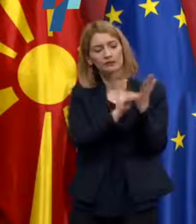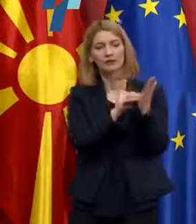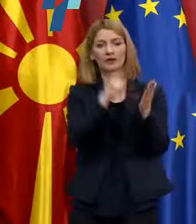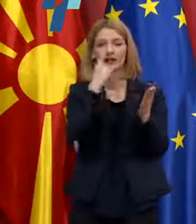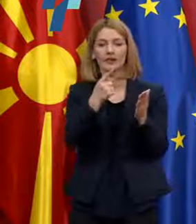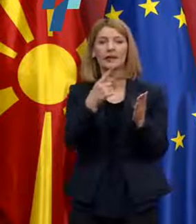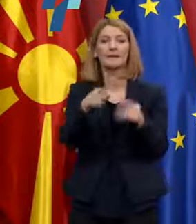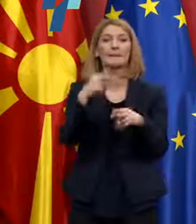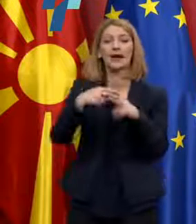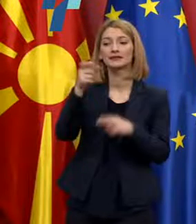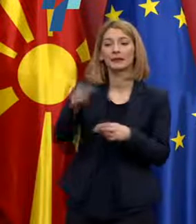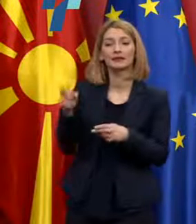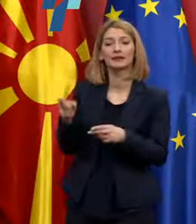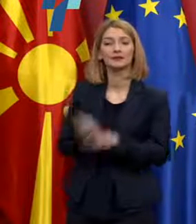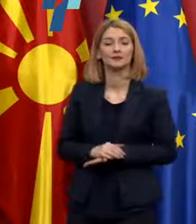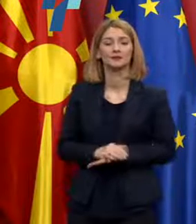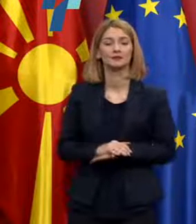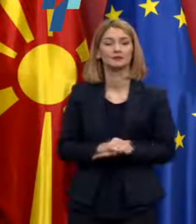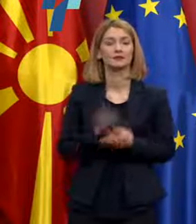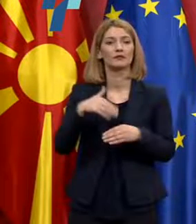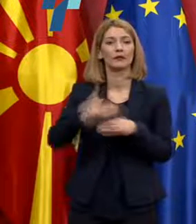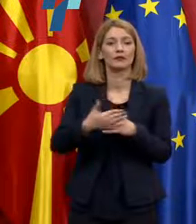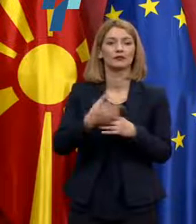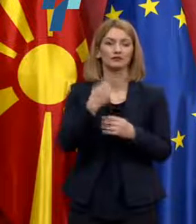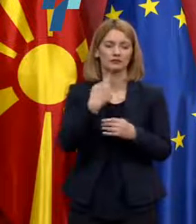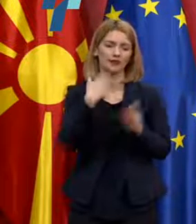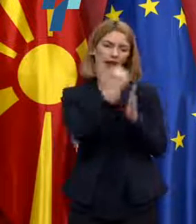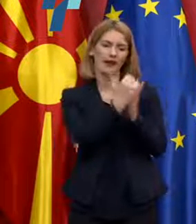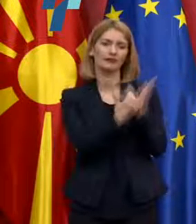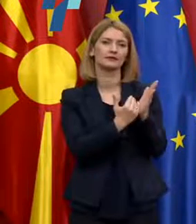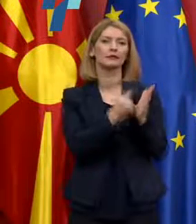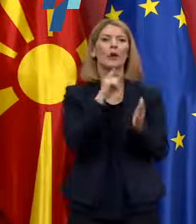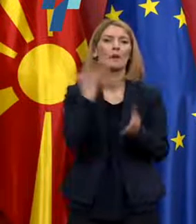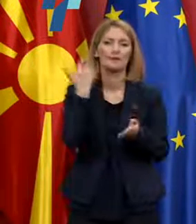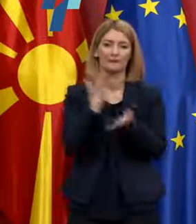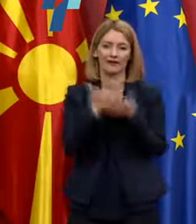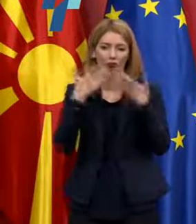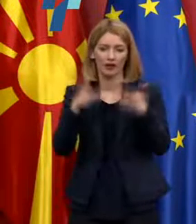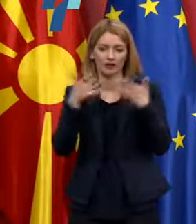викат пациентите по еден ред, онака како што биле откажувани.